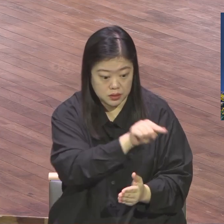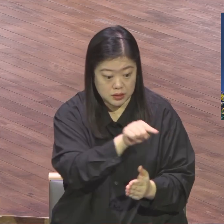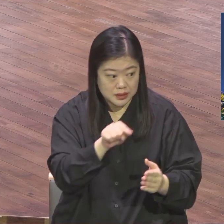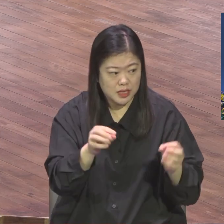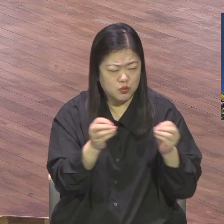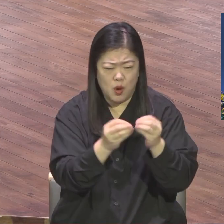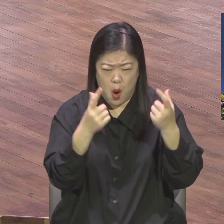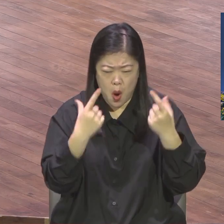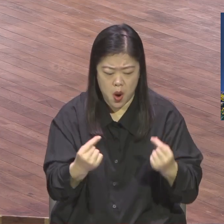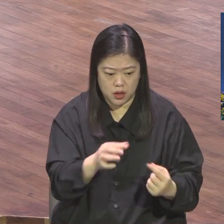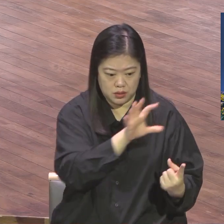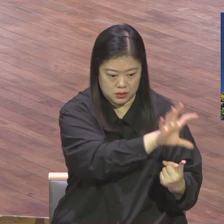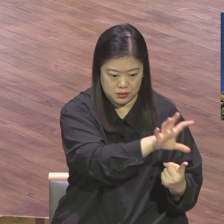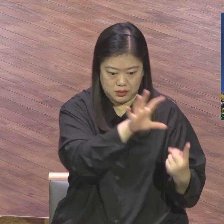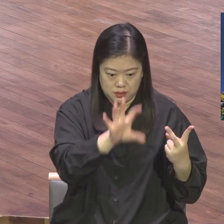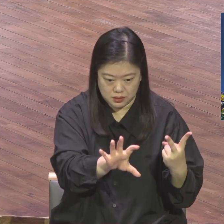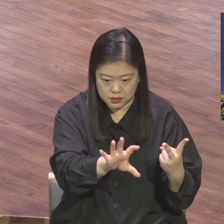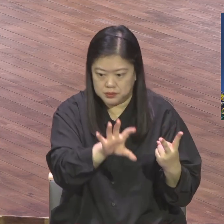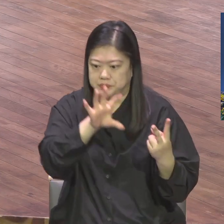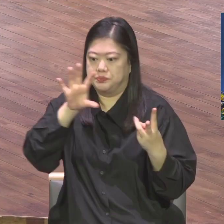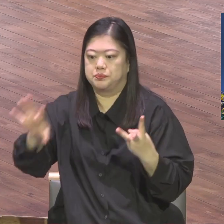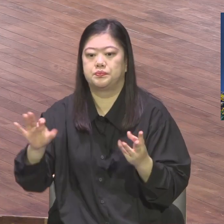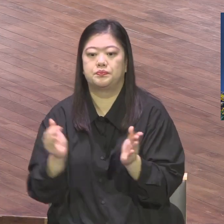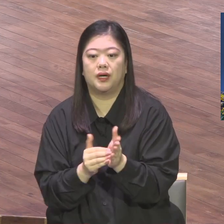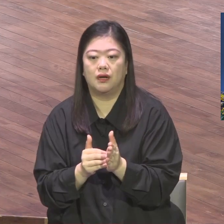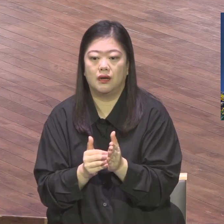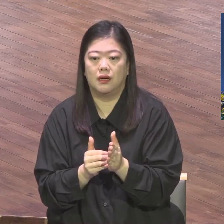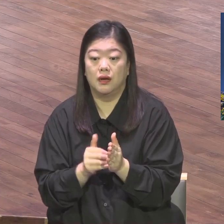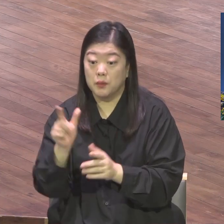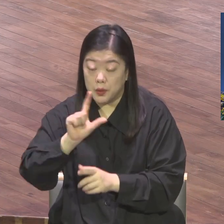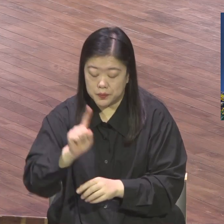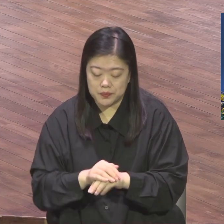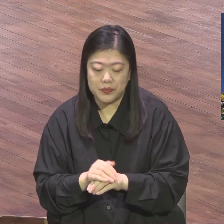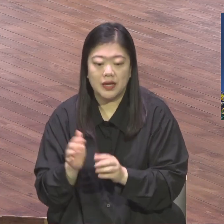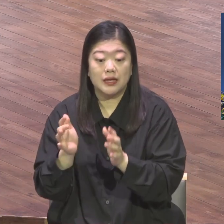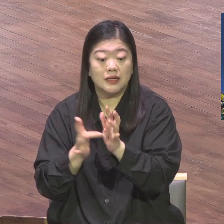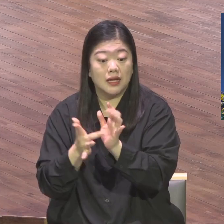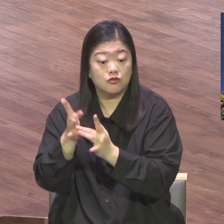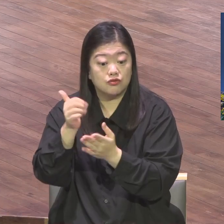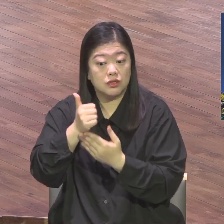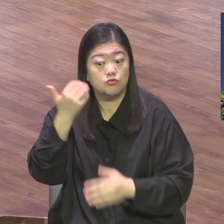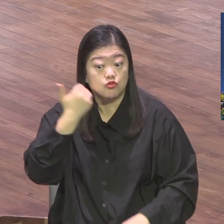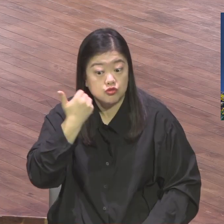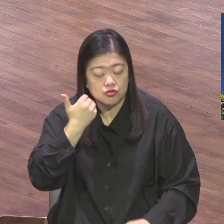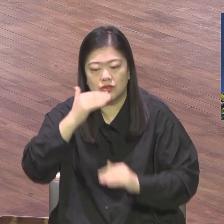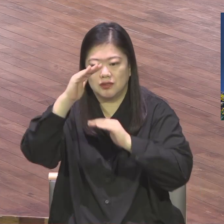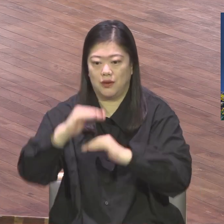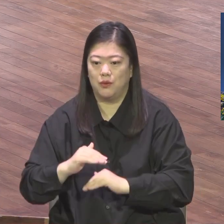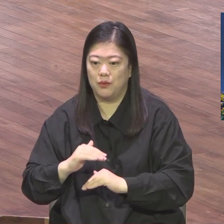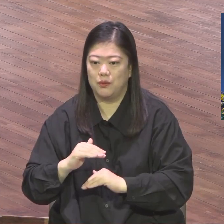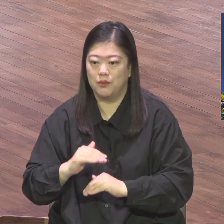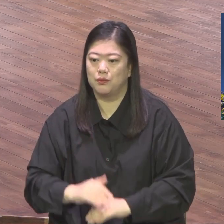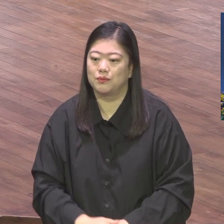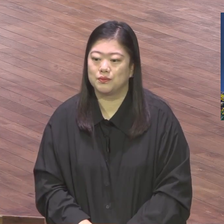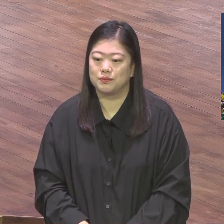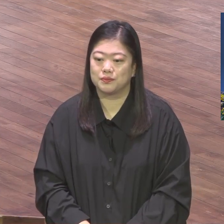배경화하는 말씀이에요. 이 배경이 거기 있습니다. 예수님이 누구신지 구체적으로 보여주는 말씀이에요. 한마디로